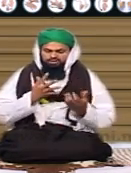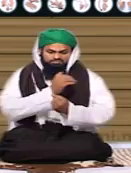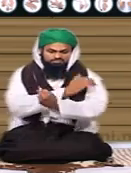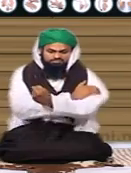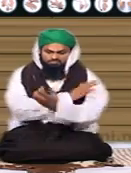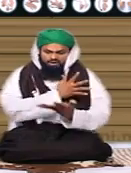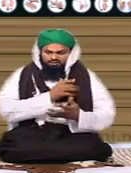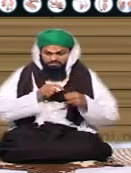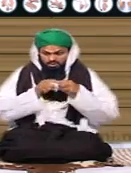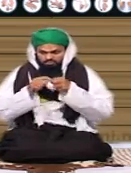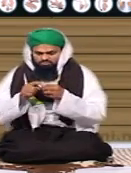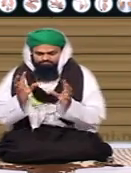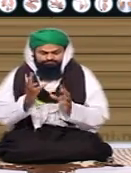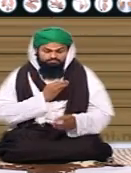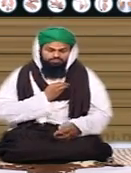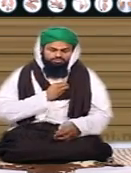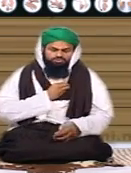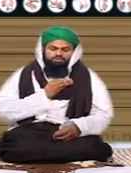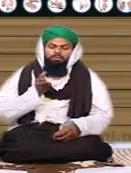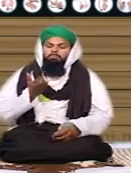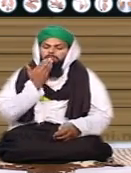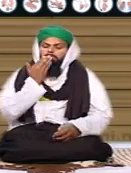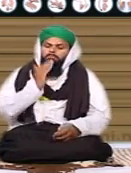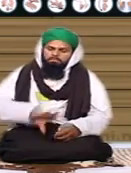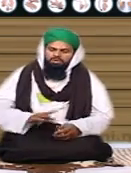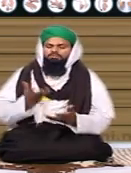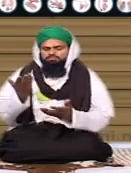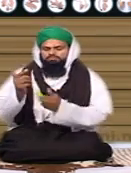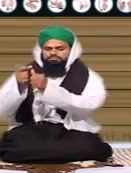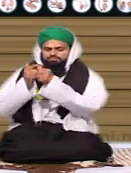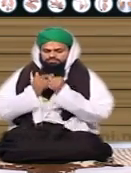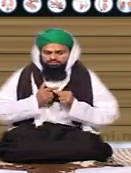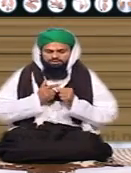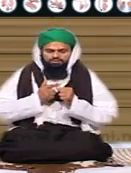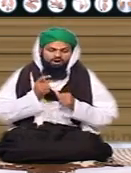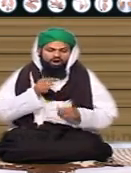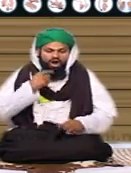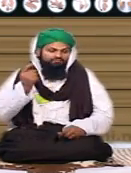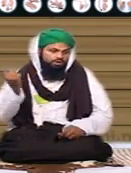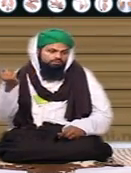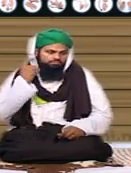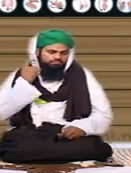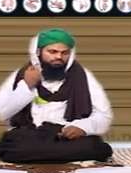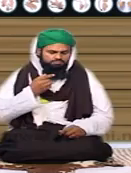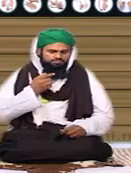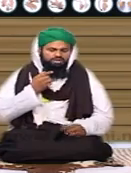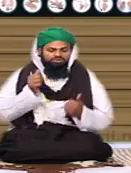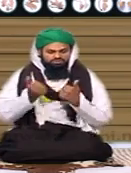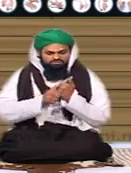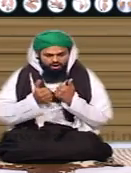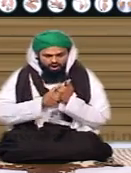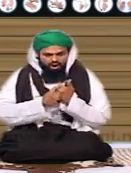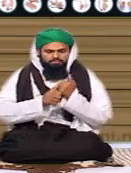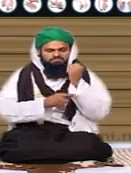نہیں کہ میں اس سے پوچھوں، تو بتا کیا ماجرا۔ تو پھر آواز آئی کہ یہ شخص شرابی و زانی تھا۔